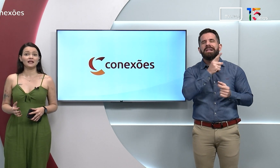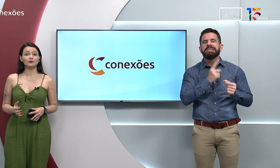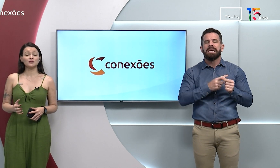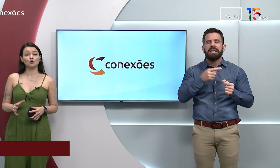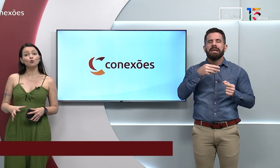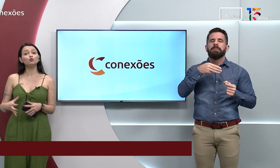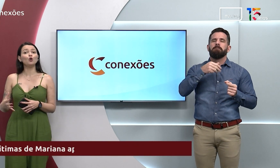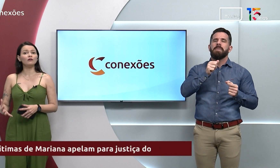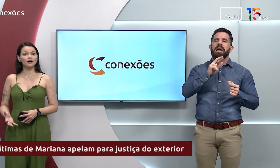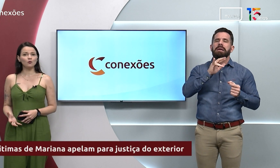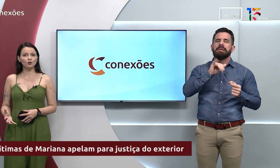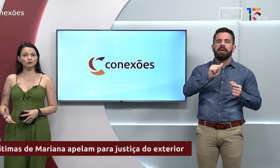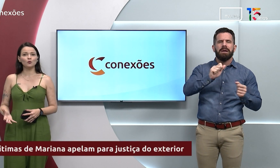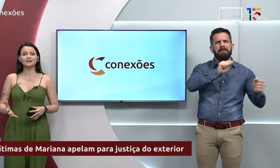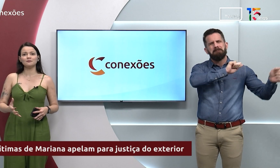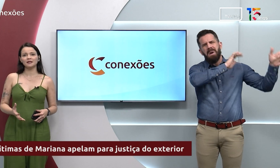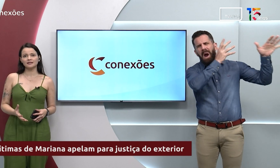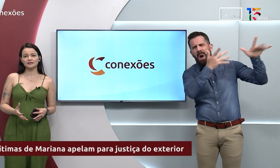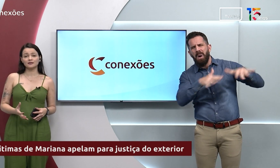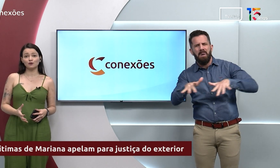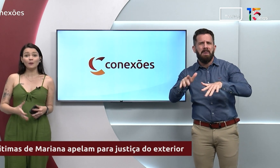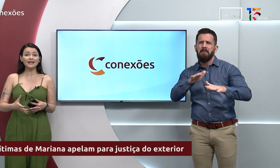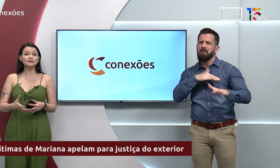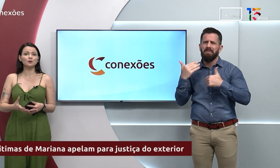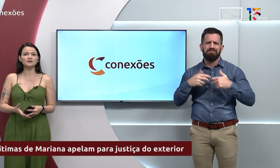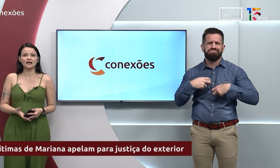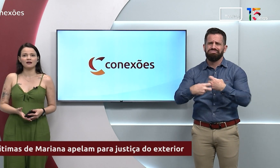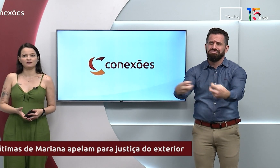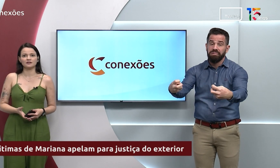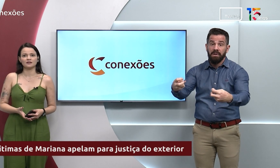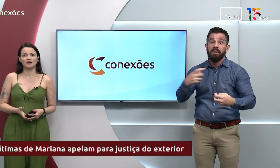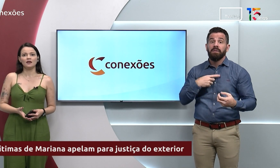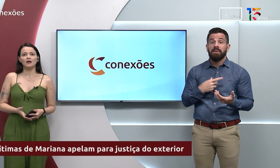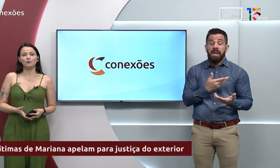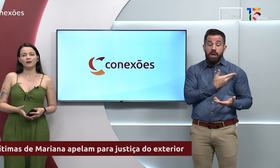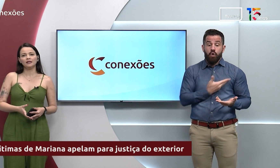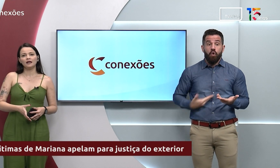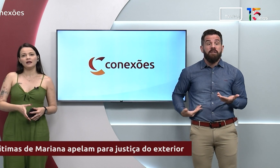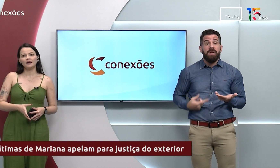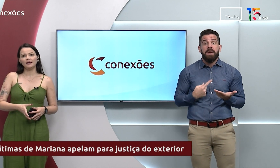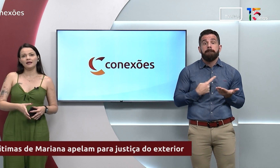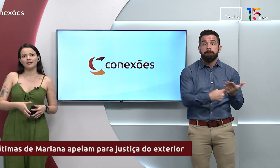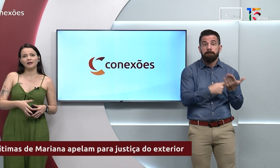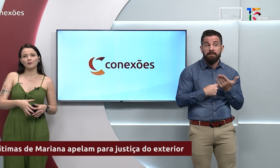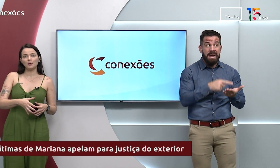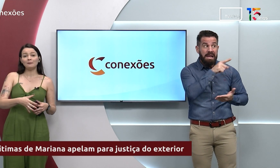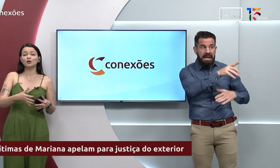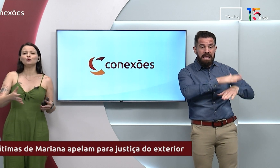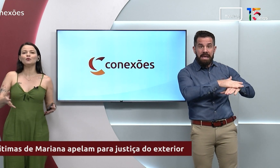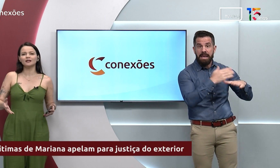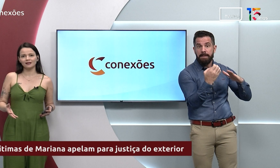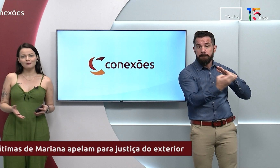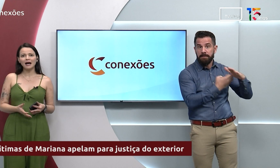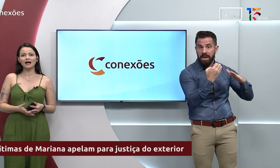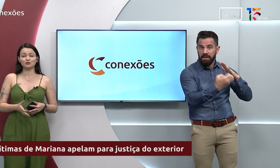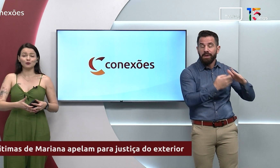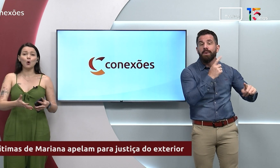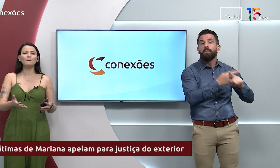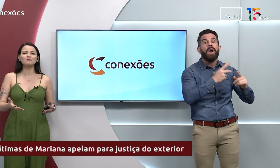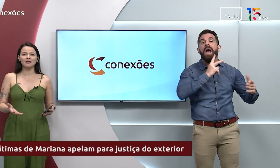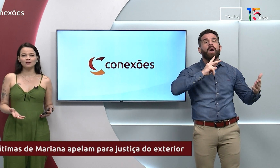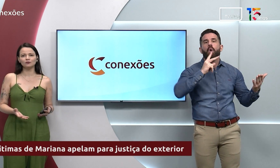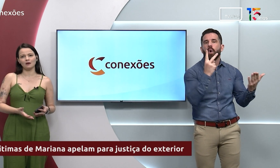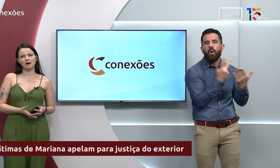governo federal assinou um novo acordo com as empresas que foram responsáveis pela abertura da barragem,